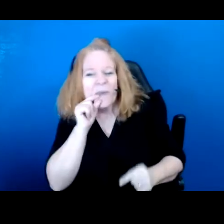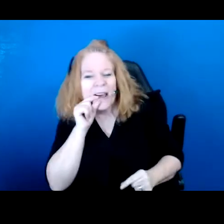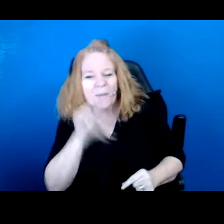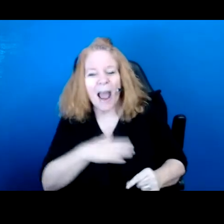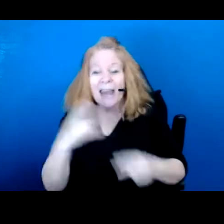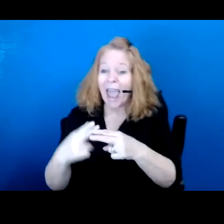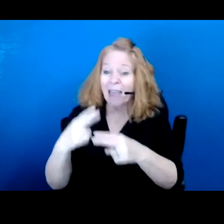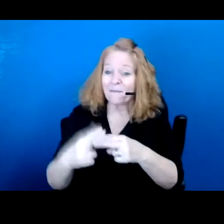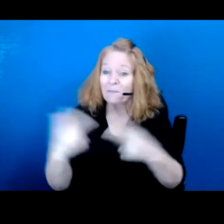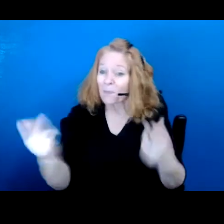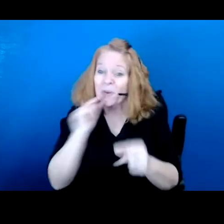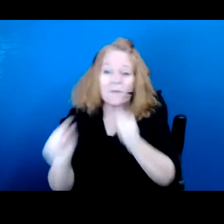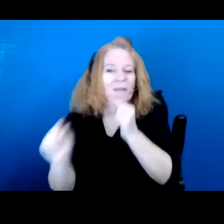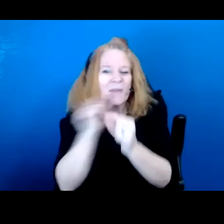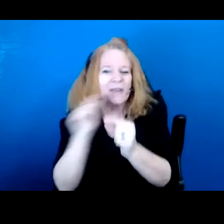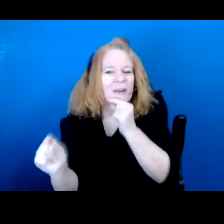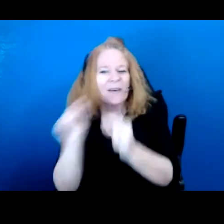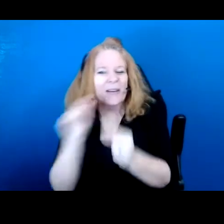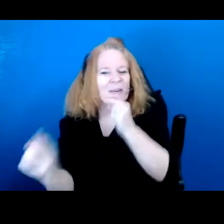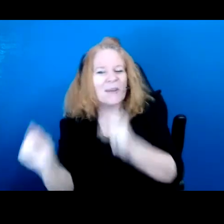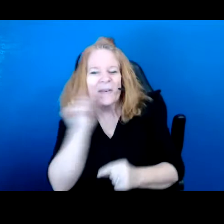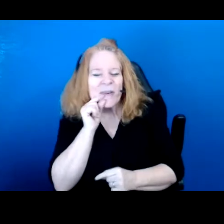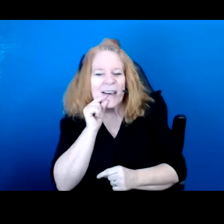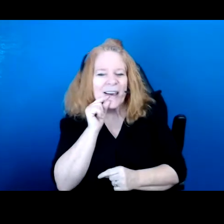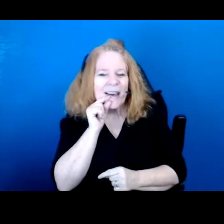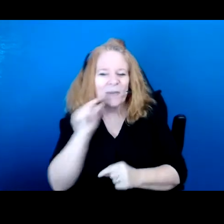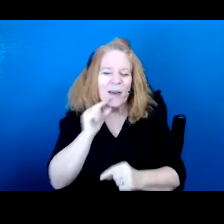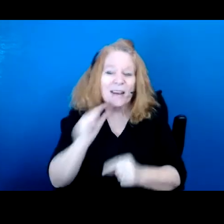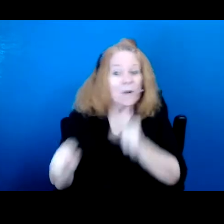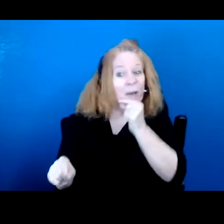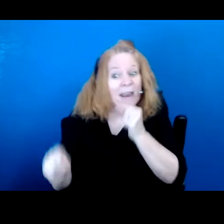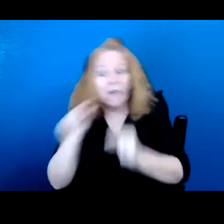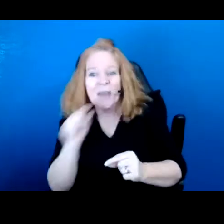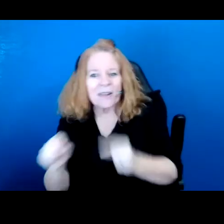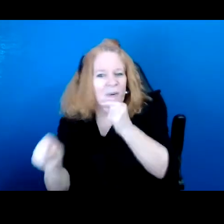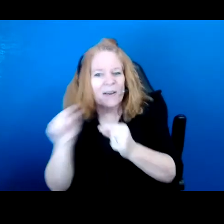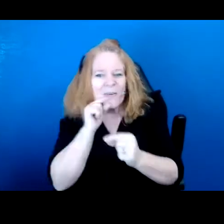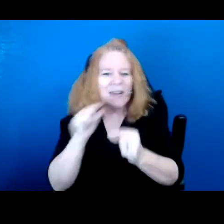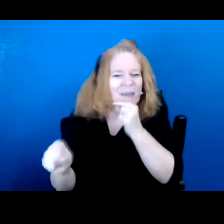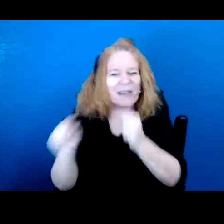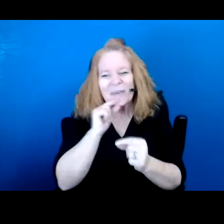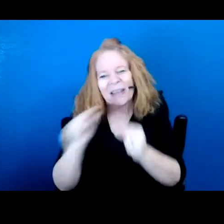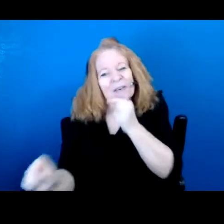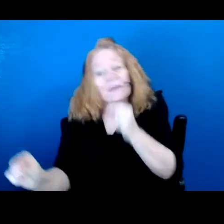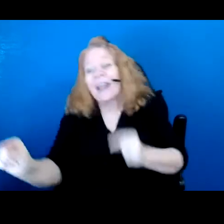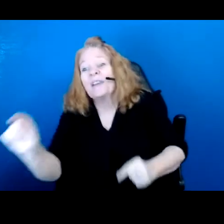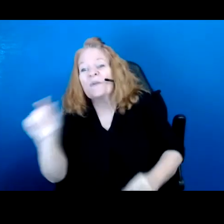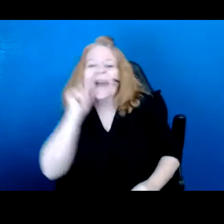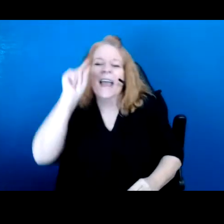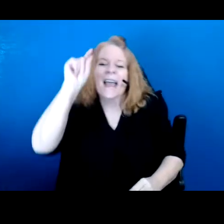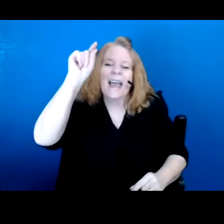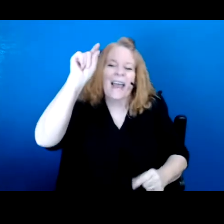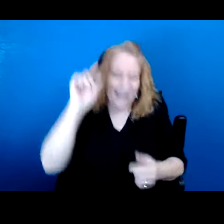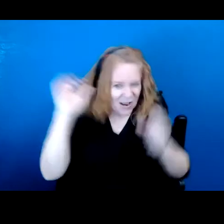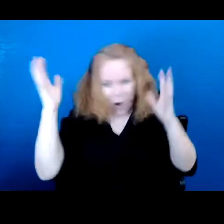con buen cuento en mi nombre es un buen win win win win win cuenta cuenta